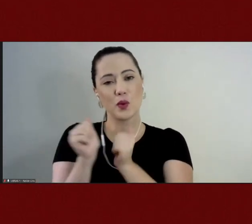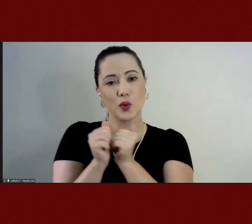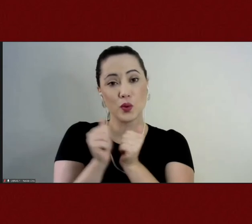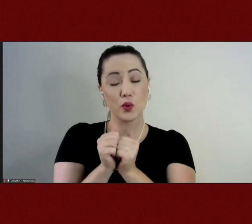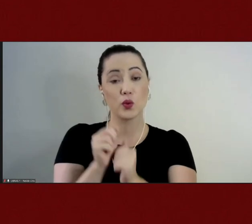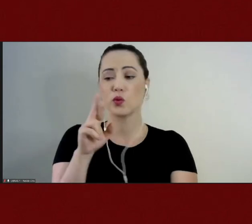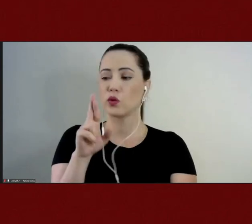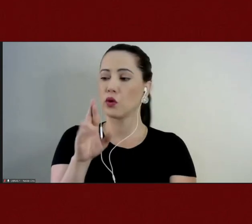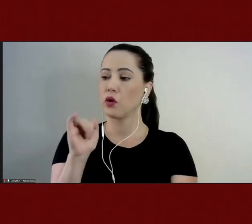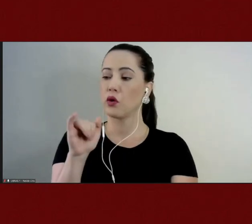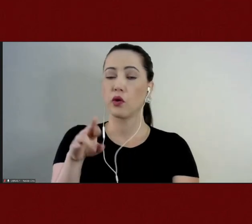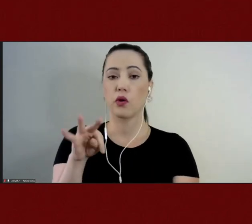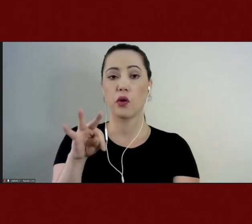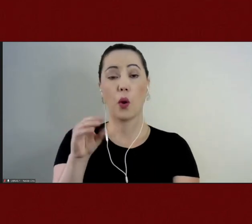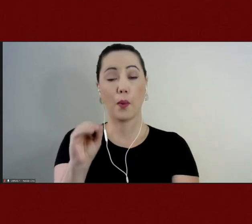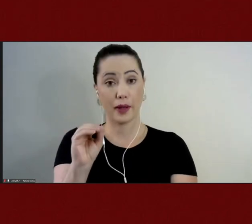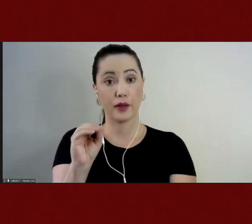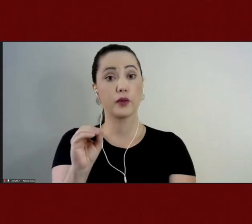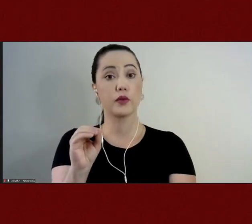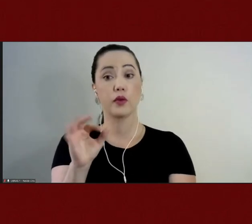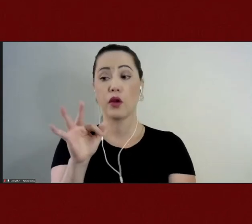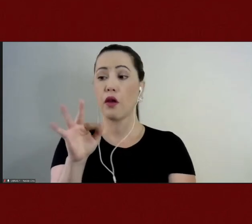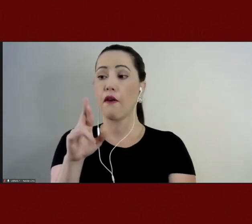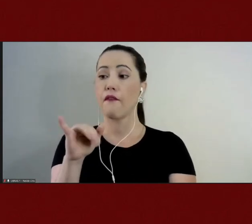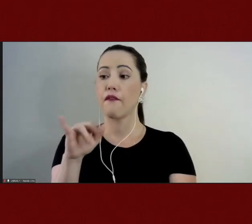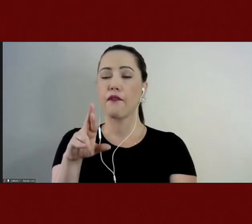a Ana Estela Lima, que é também